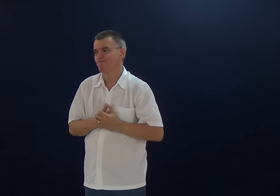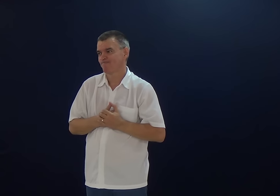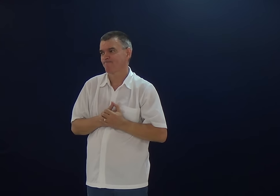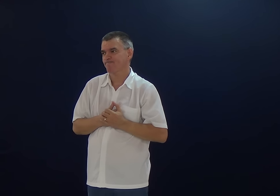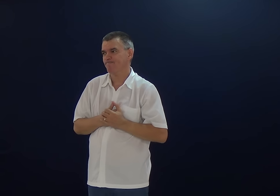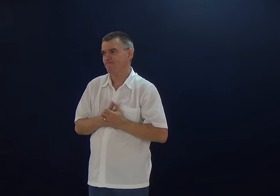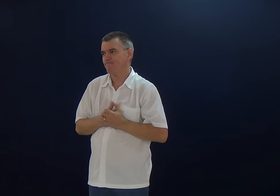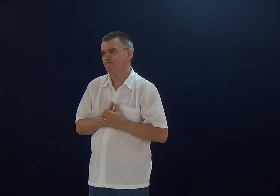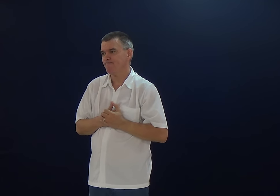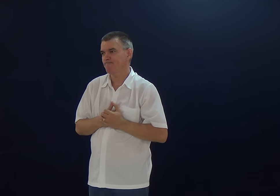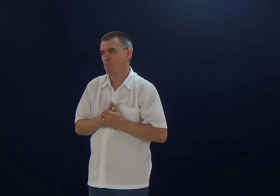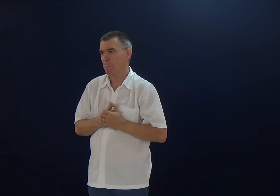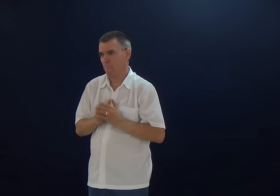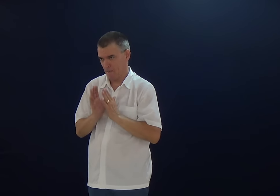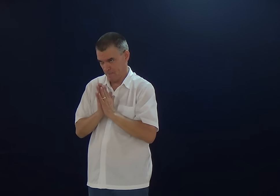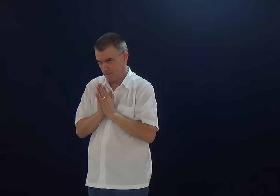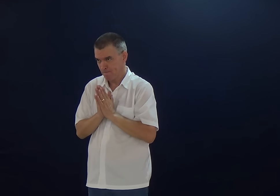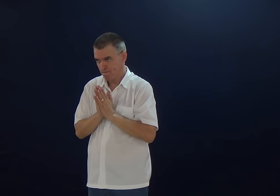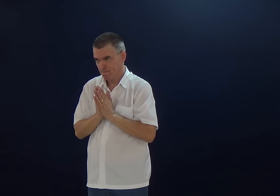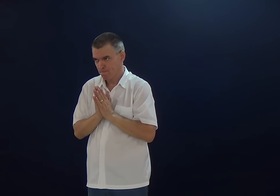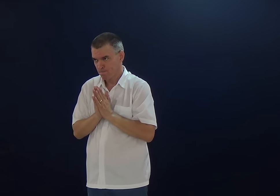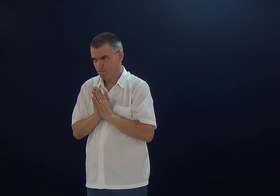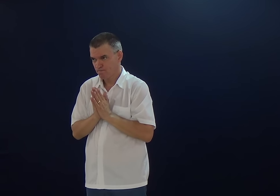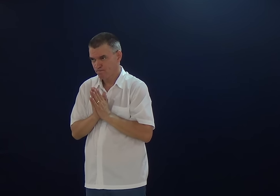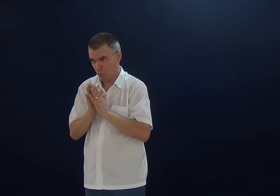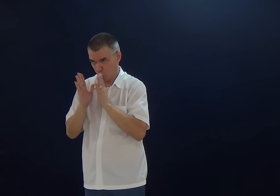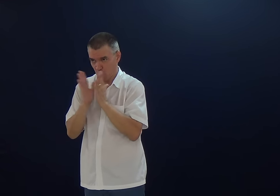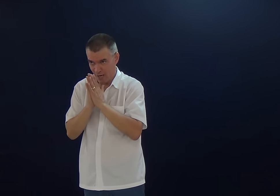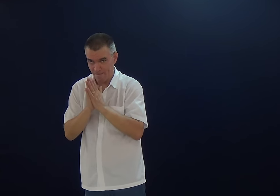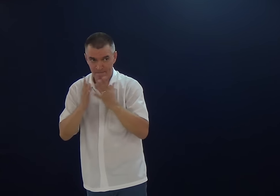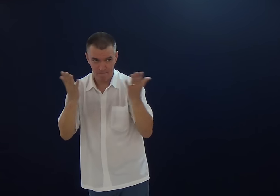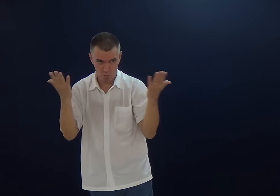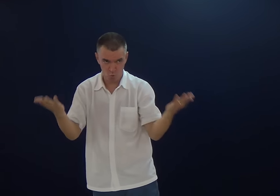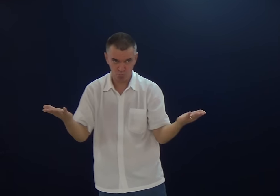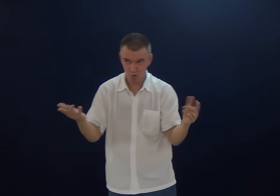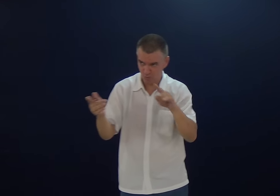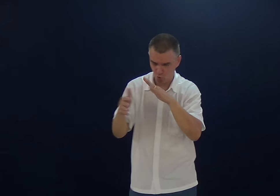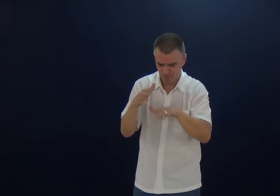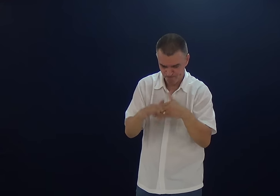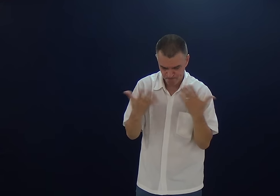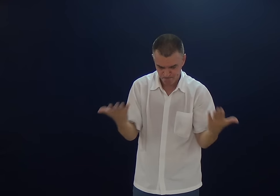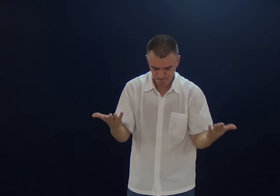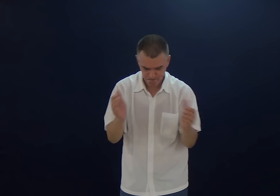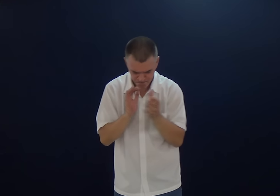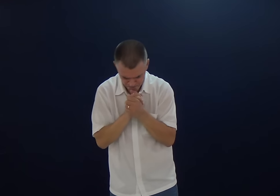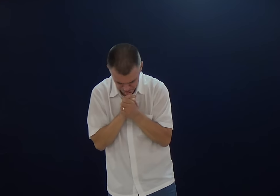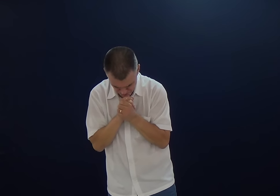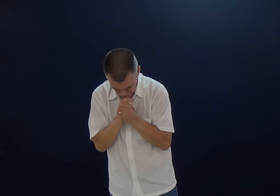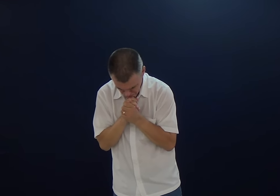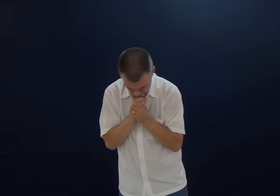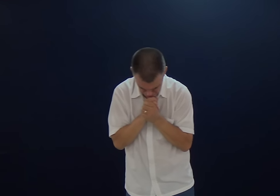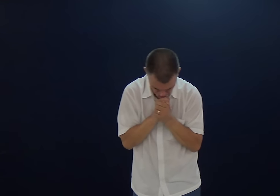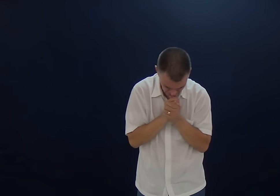nenhum de nós sabemos o dia cuidado esteja preparado vamos orar vamos